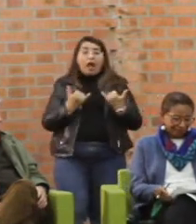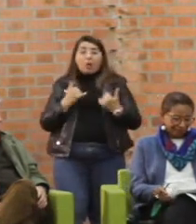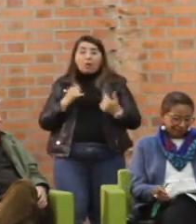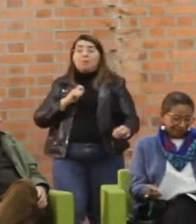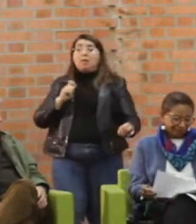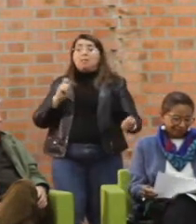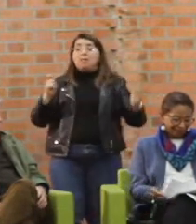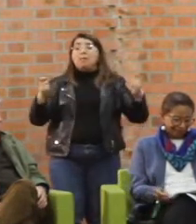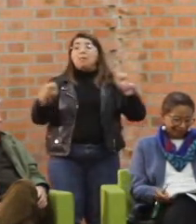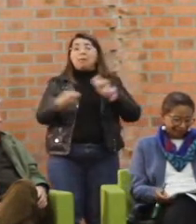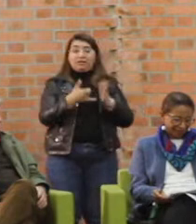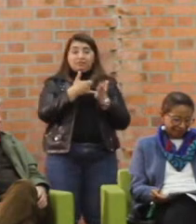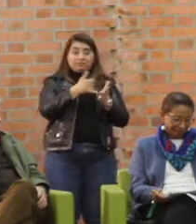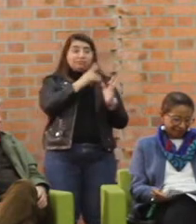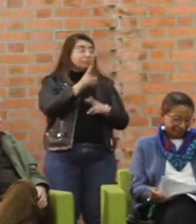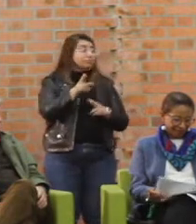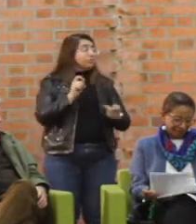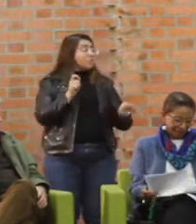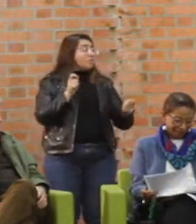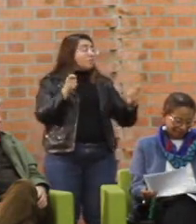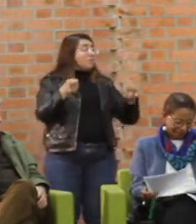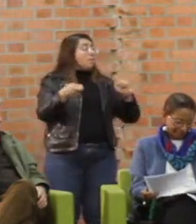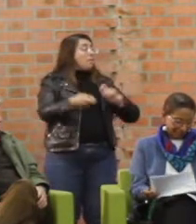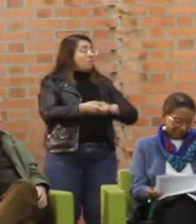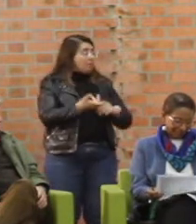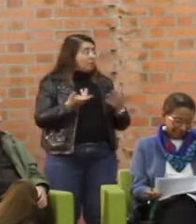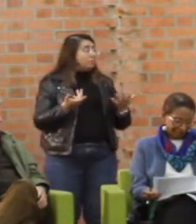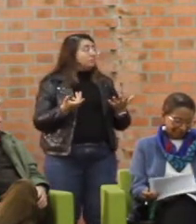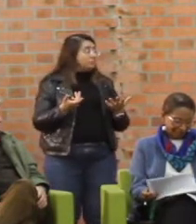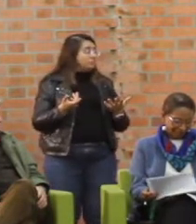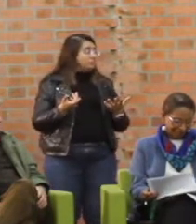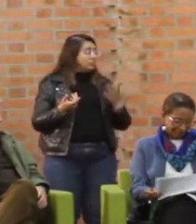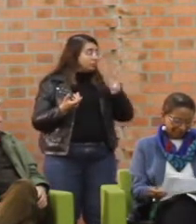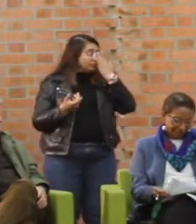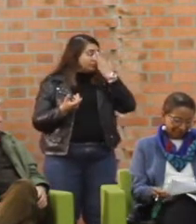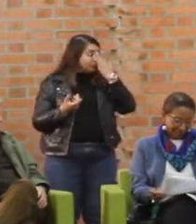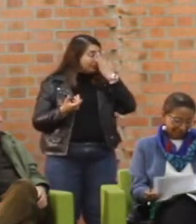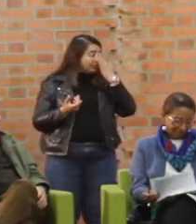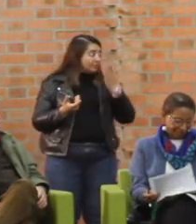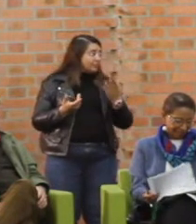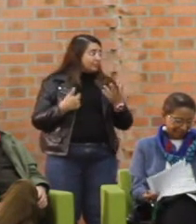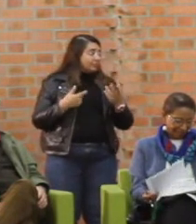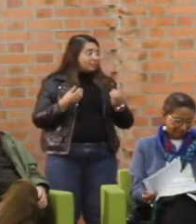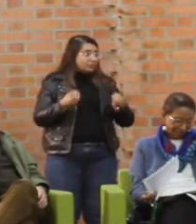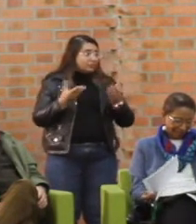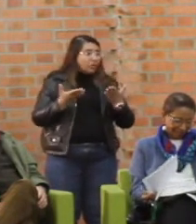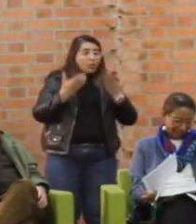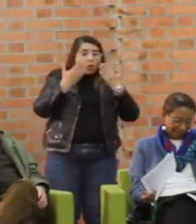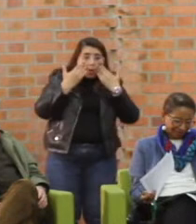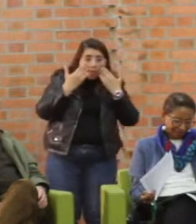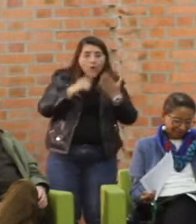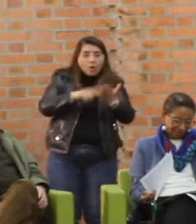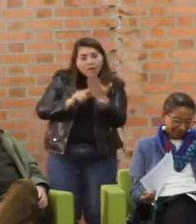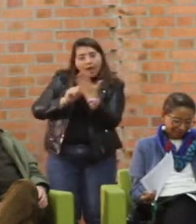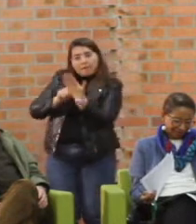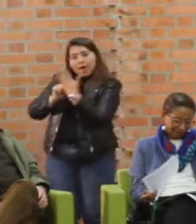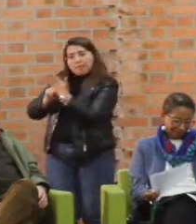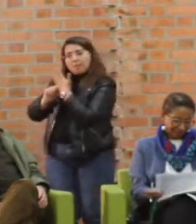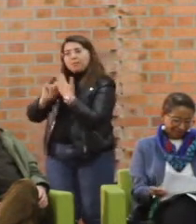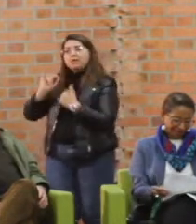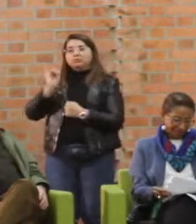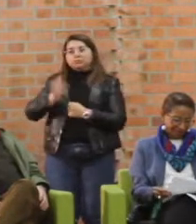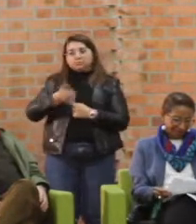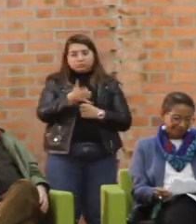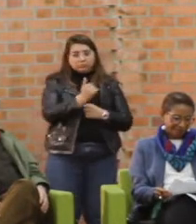pero siguen teniendo siguen estando viva y siguen siguen estando haciendo eco en las generaciones como presentes